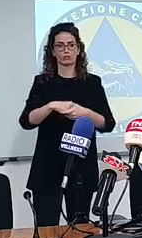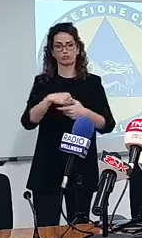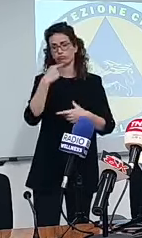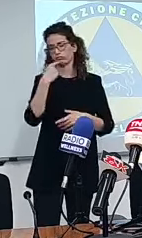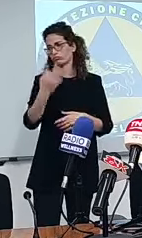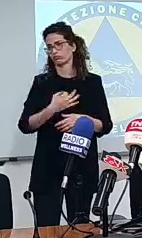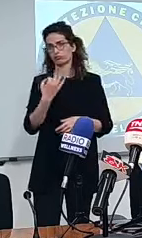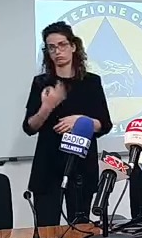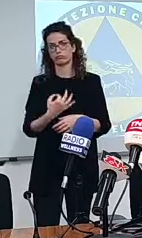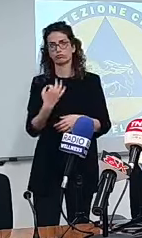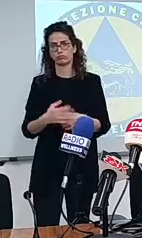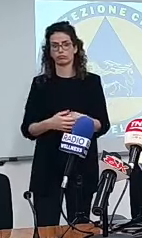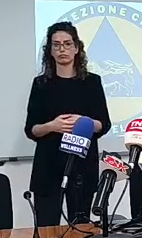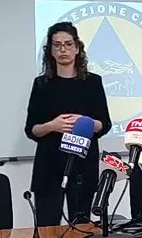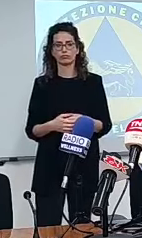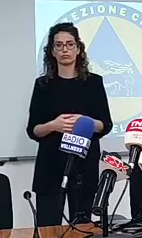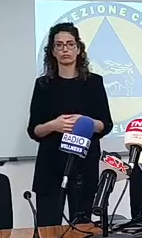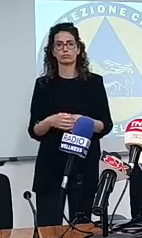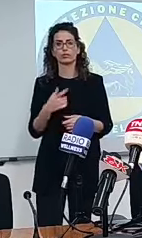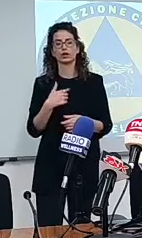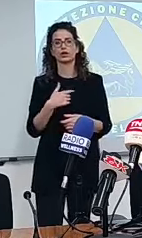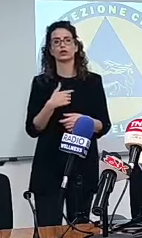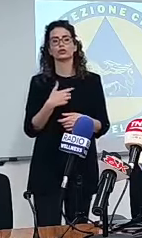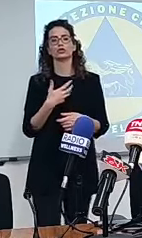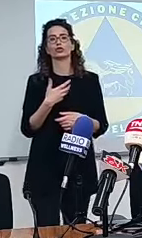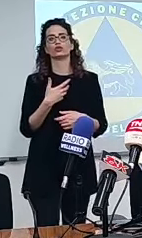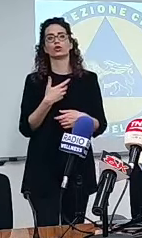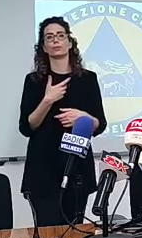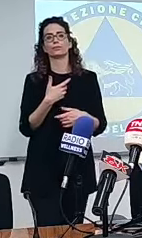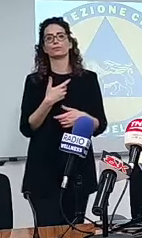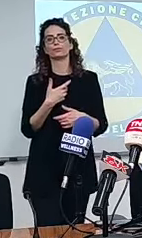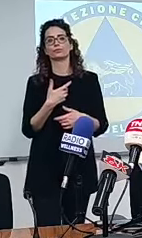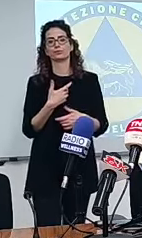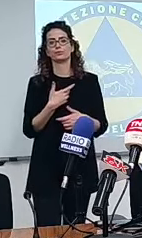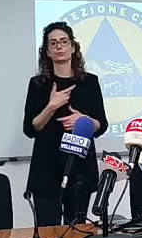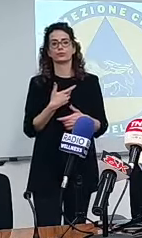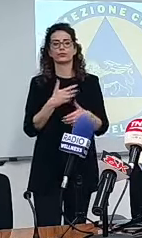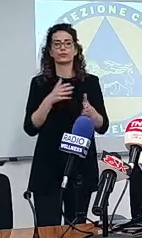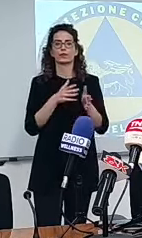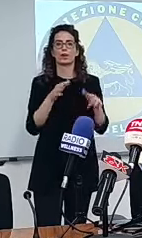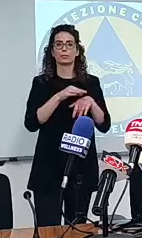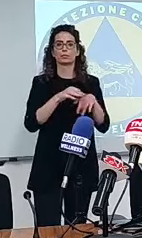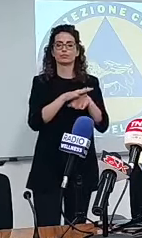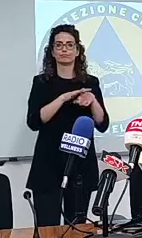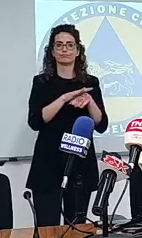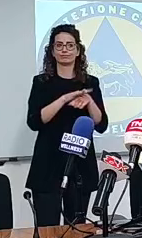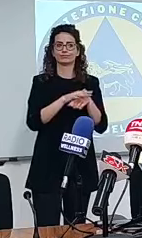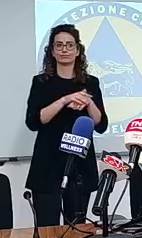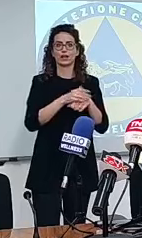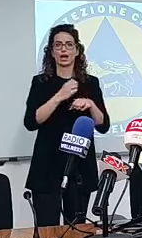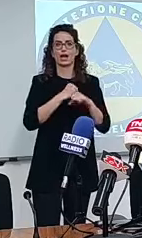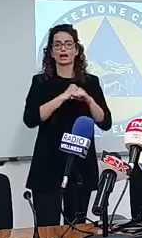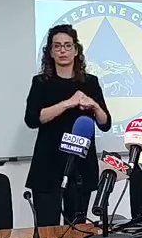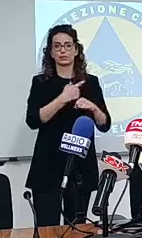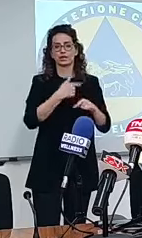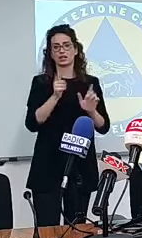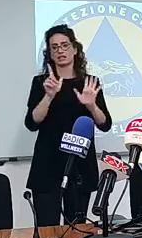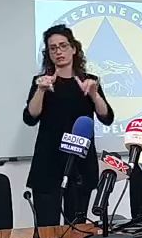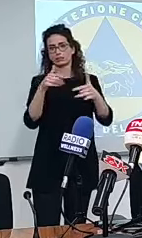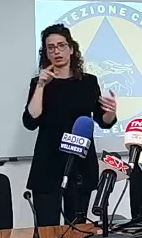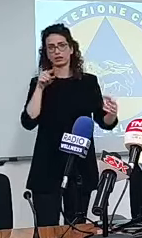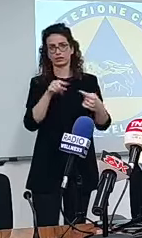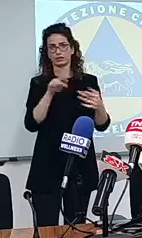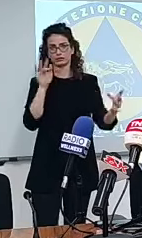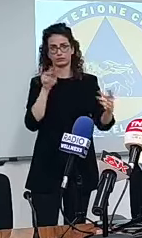e continueremo a dirlo. Io ho un incontro anche con il rappresentante della FIMC la settimana prossima proprio per fare un punto della situazione.